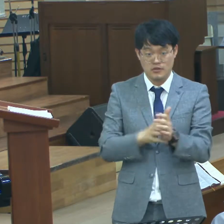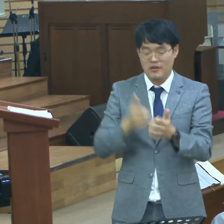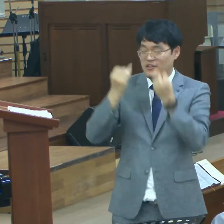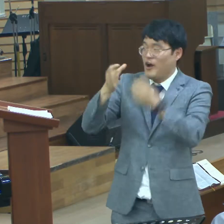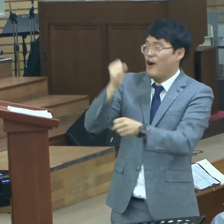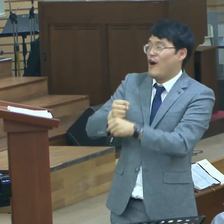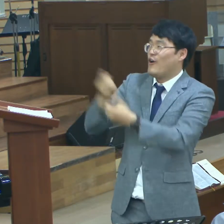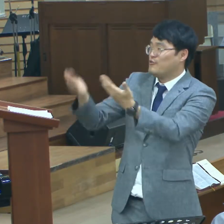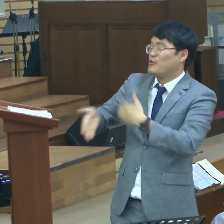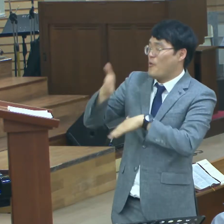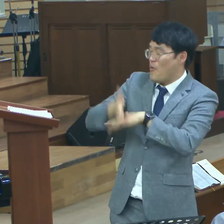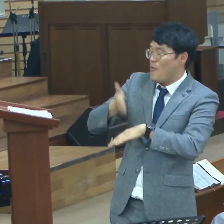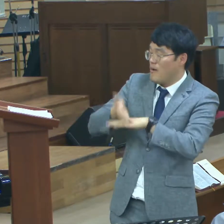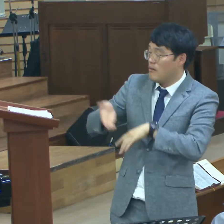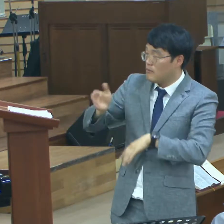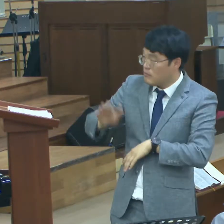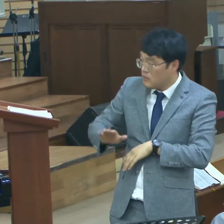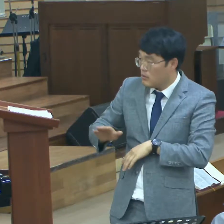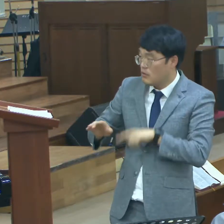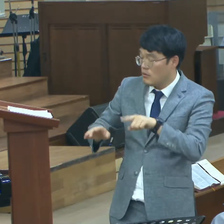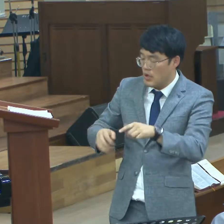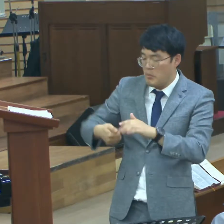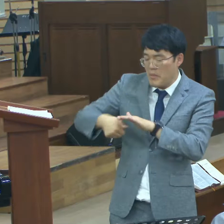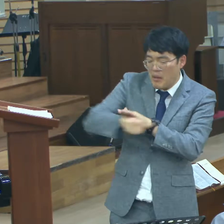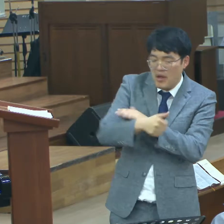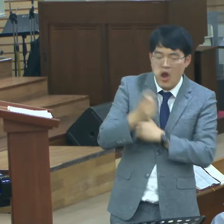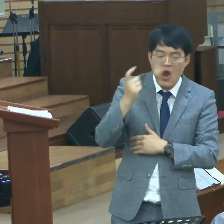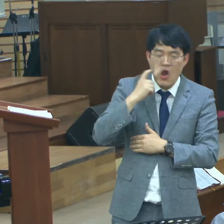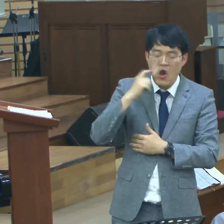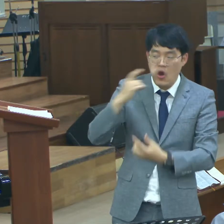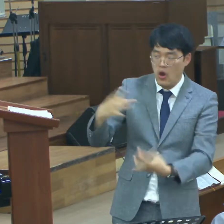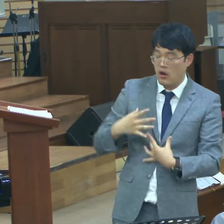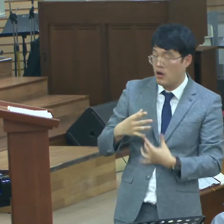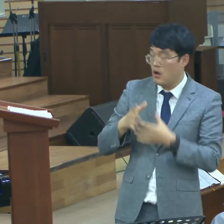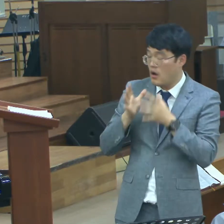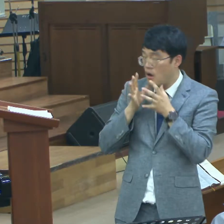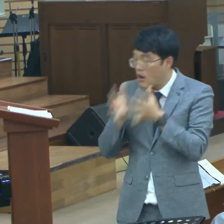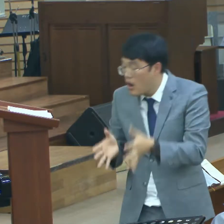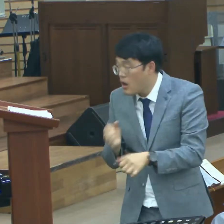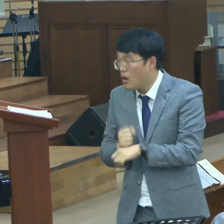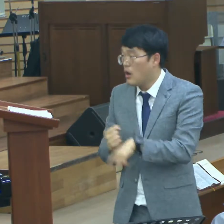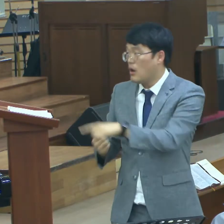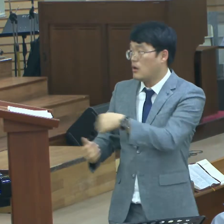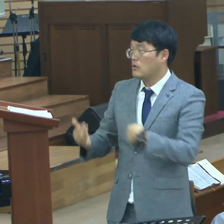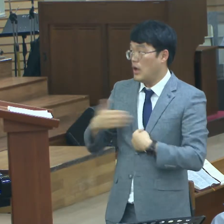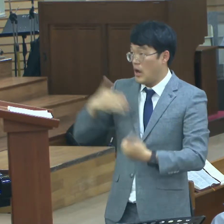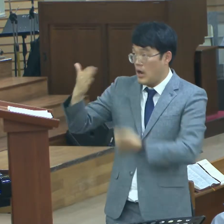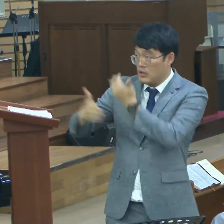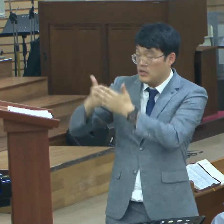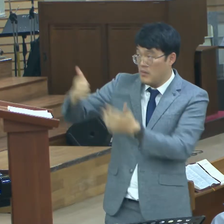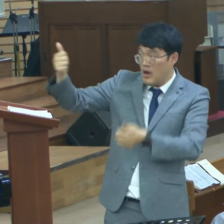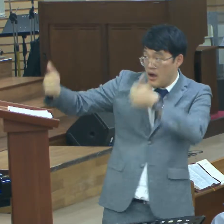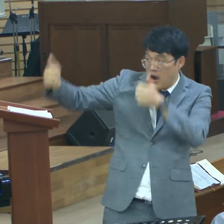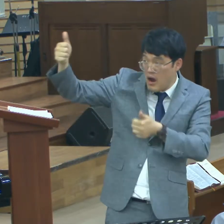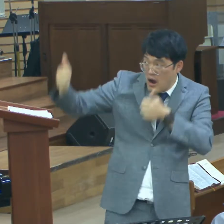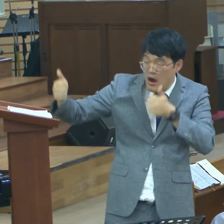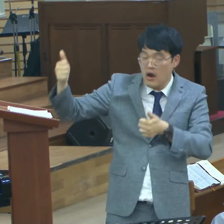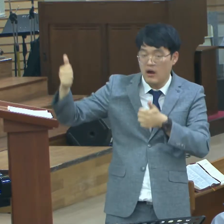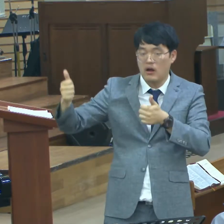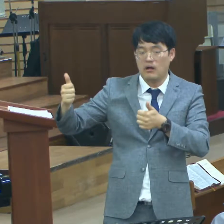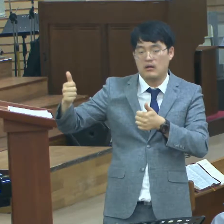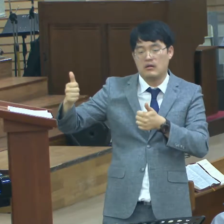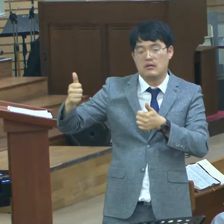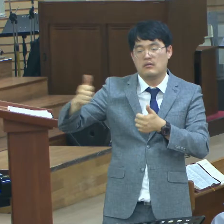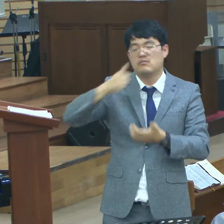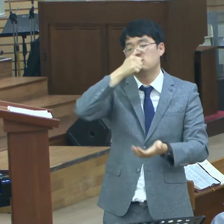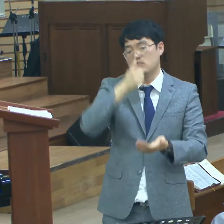나를 경쟁하는 신이구나. 이제 생각이 바뀌니까 하나님이 정하신 경계를 넘어가게 되는